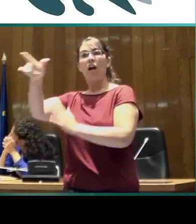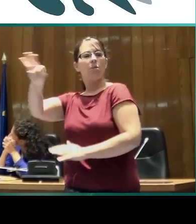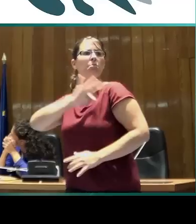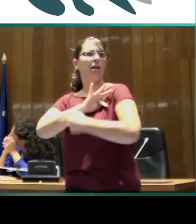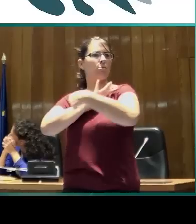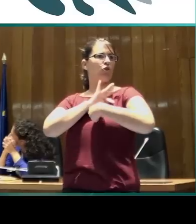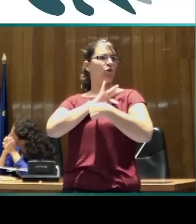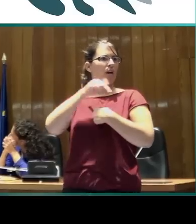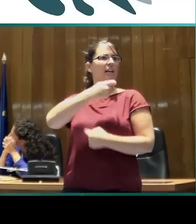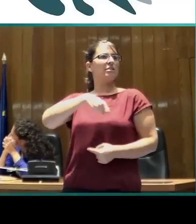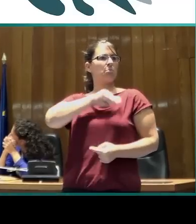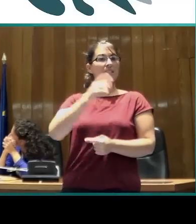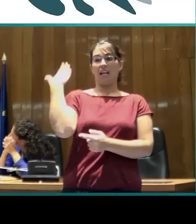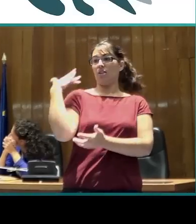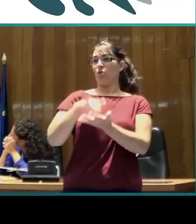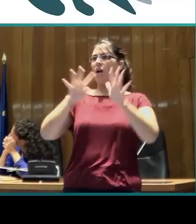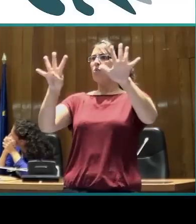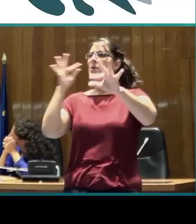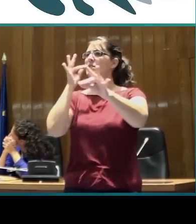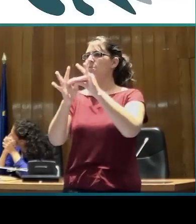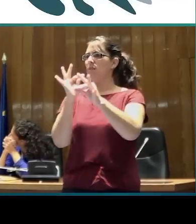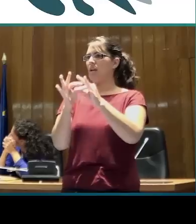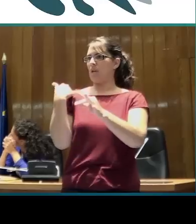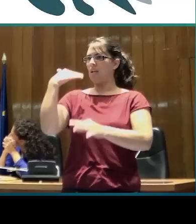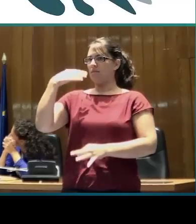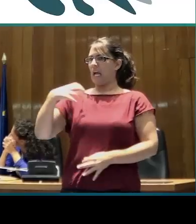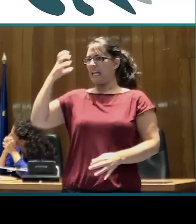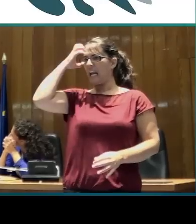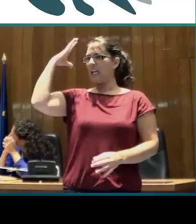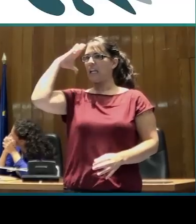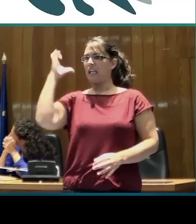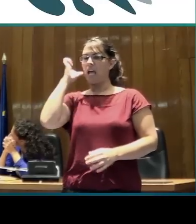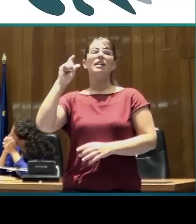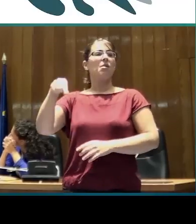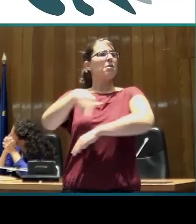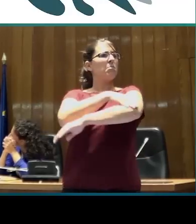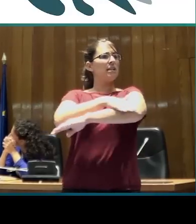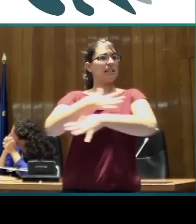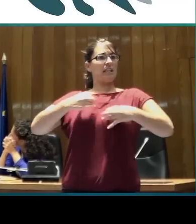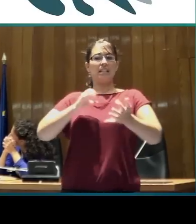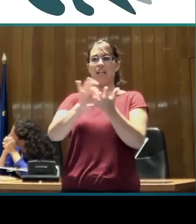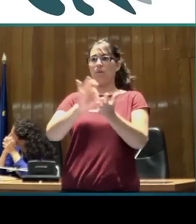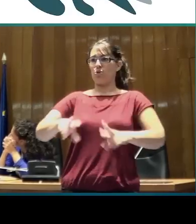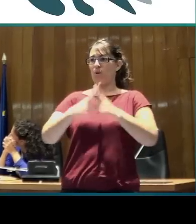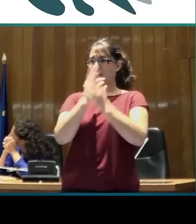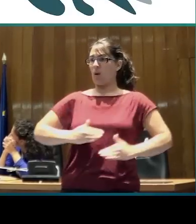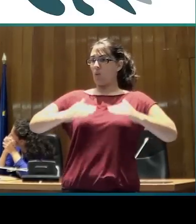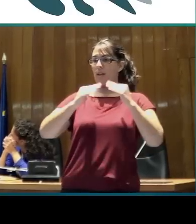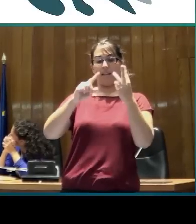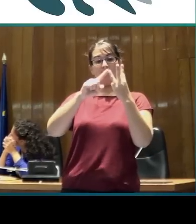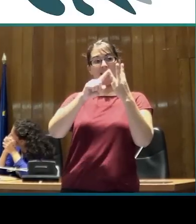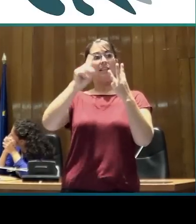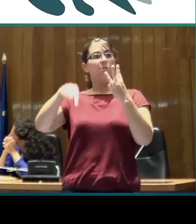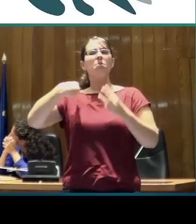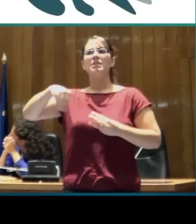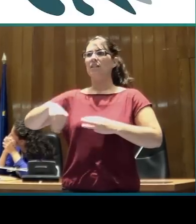galardón, recogido el pasado 9 de septiembre por Su Majestad la Reina, por la Ministra de Sanidad, Servicios Sociales e Igualdad y por el presidente del CERMI